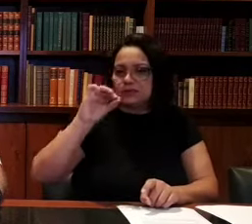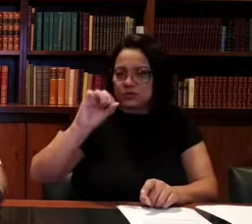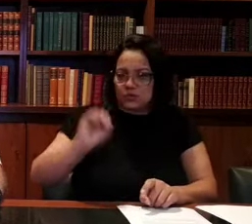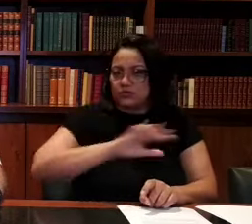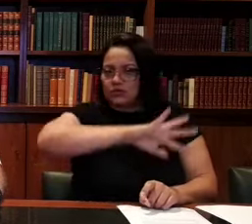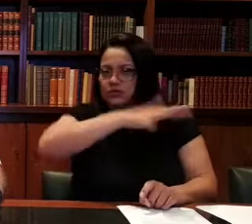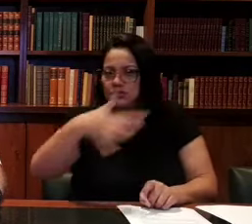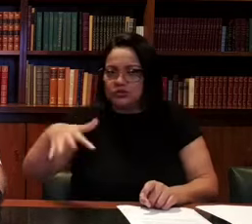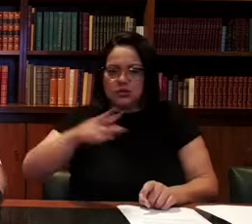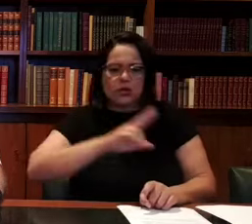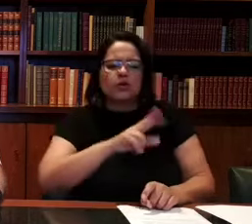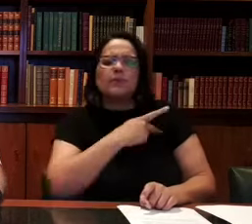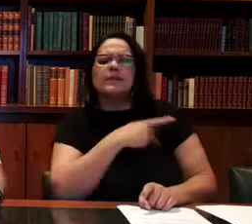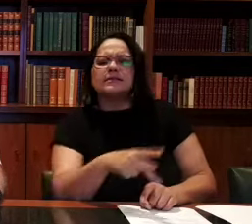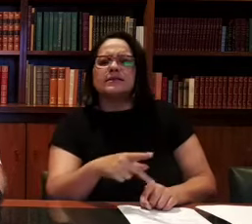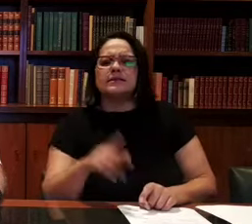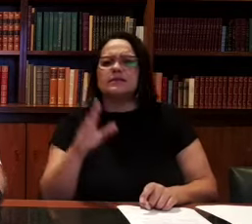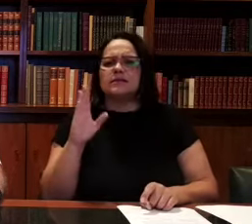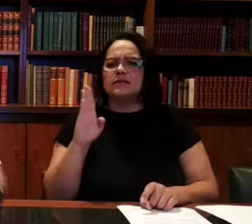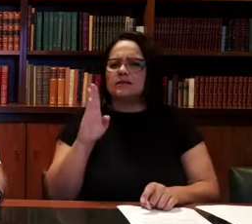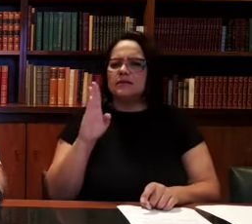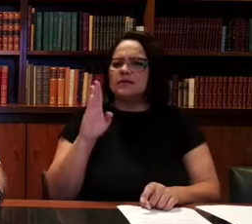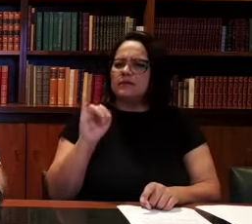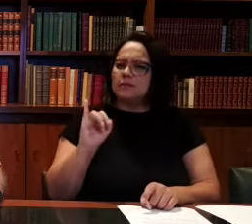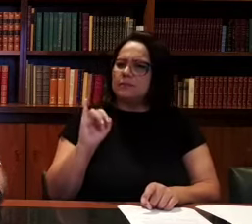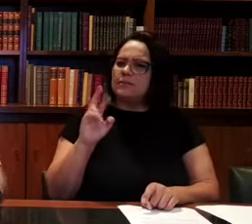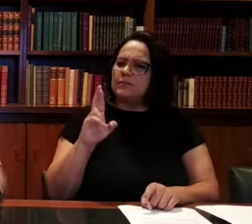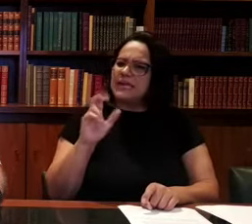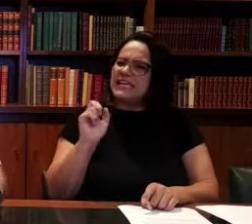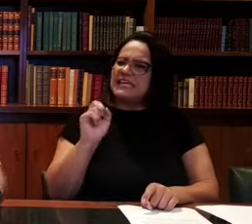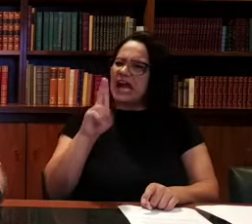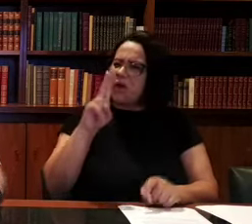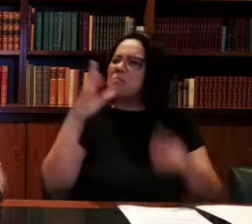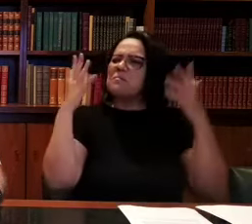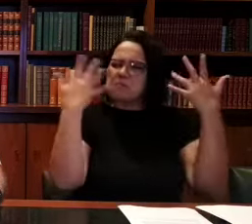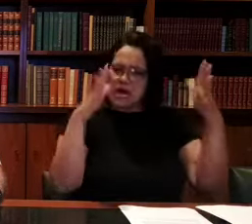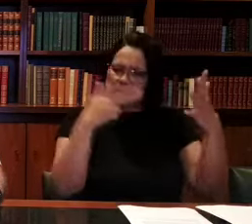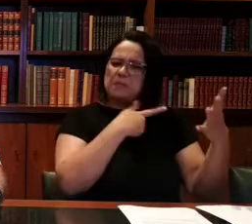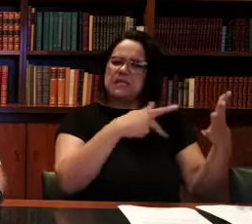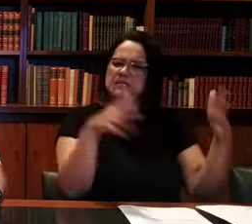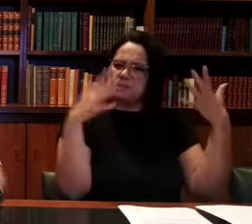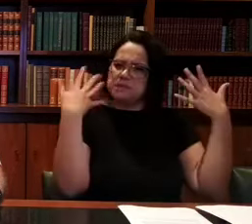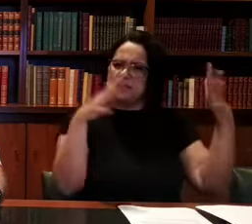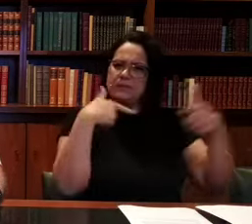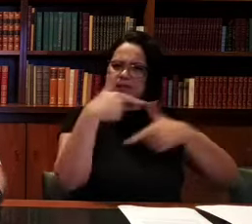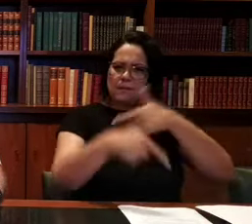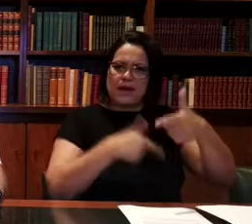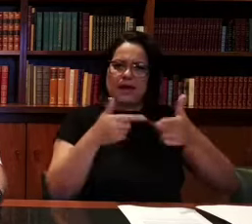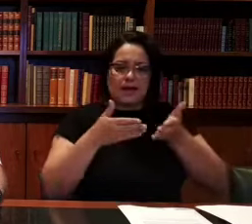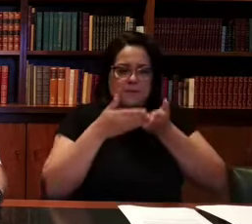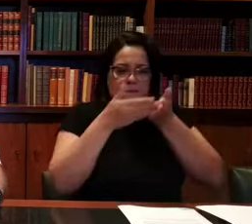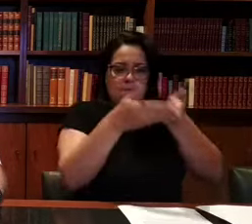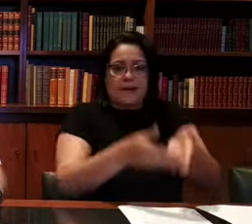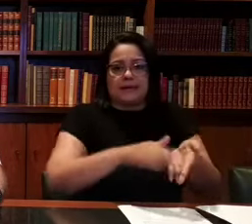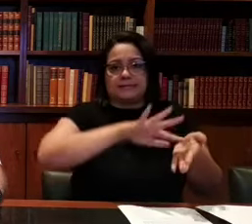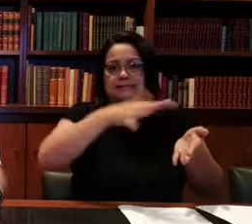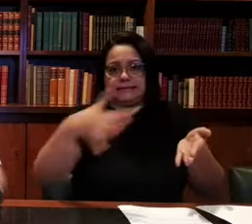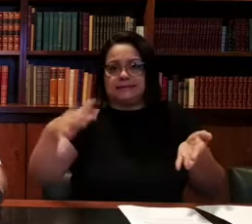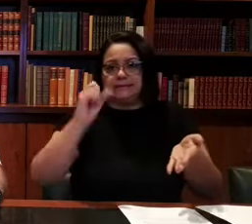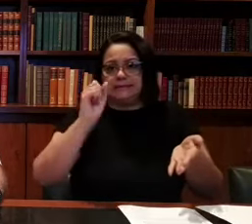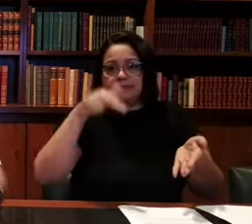tomar o presidente lá geral Fernando legal parabéns parabéns pela Condução do coisa que no